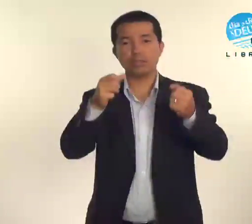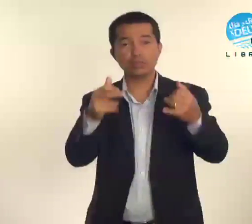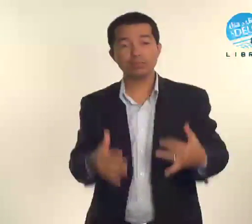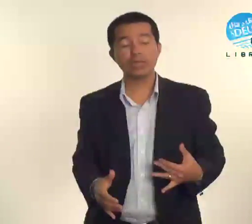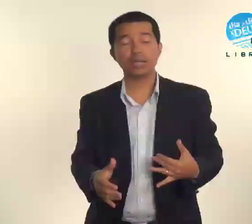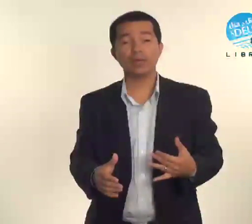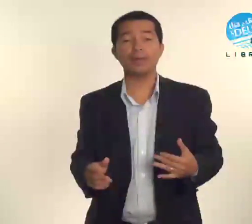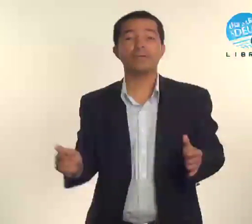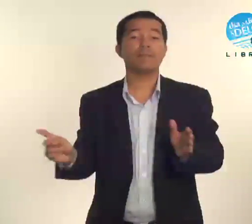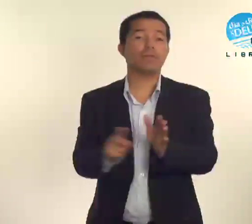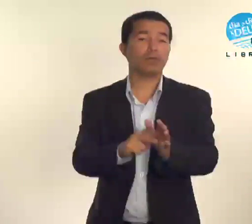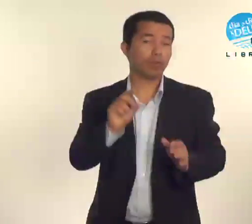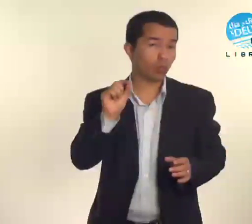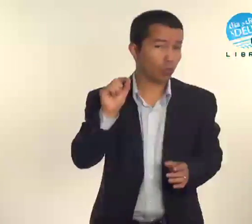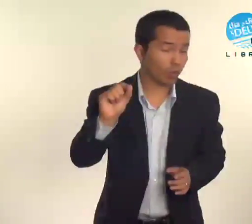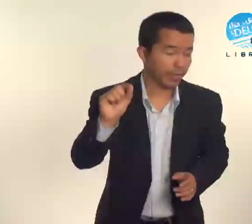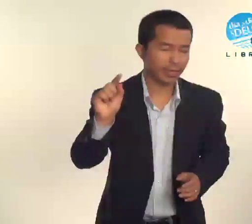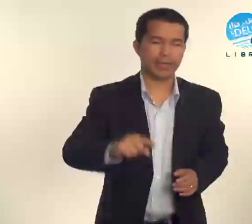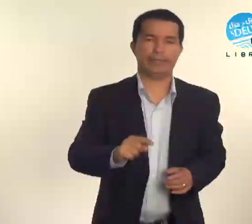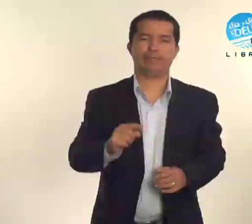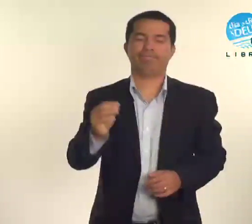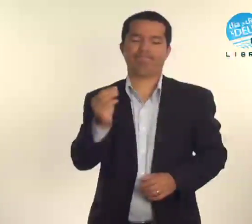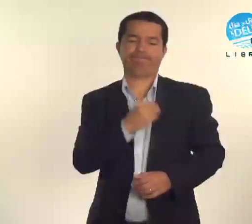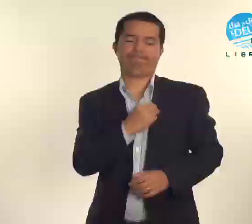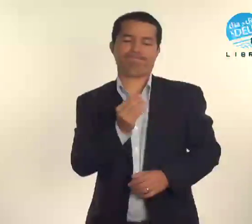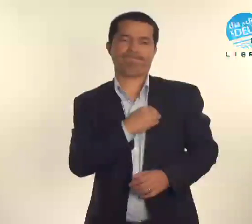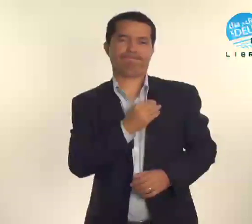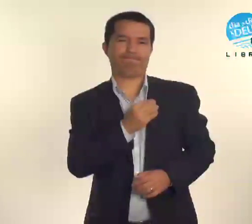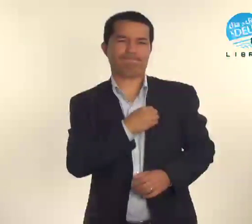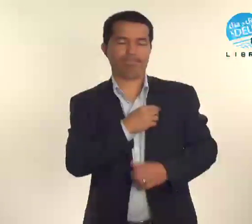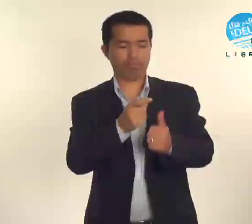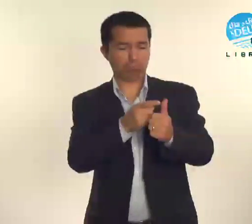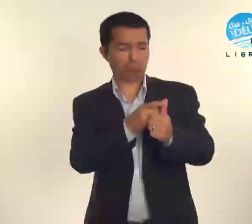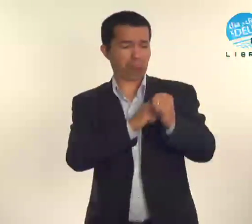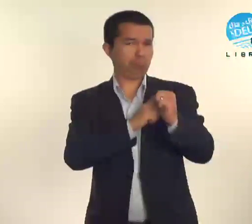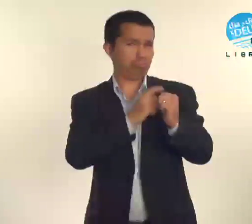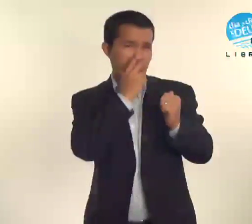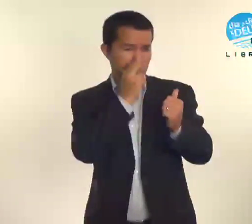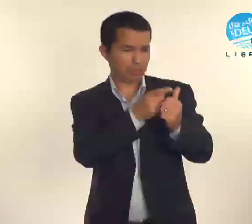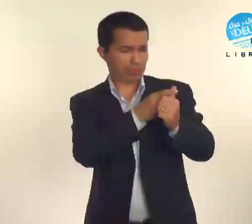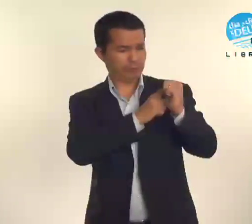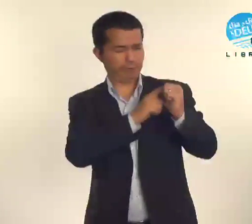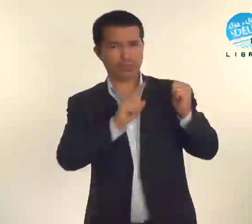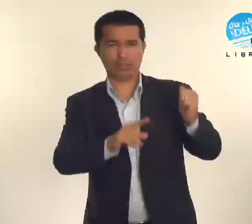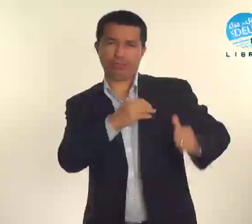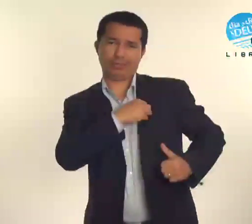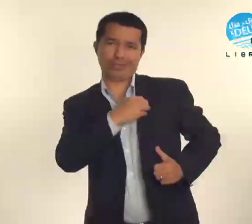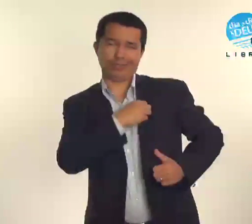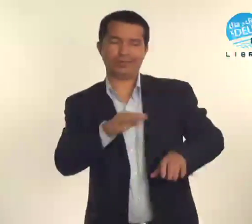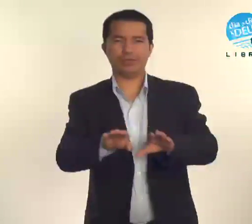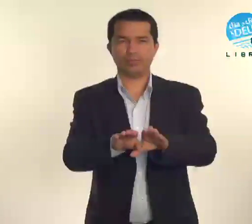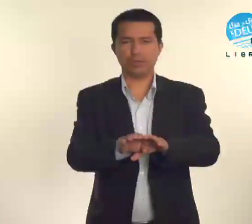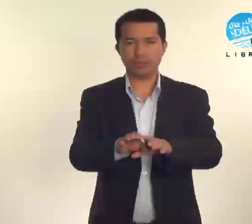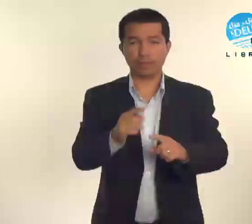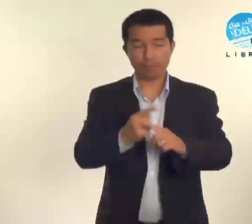entender, Jesus usou a palavra mais genérica possível que existe na Bíblia